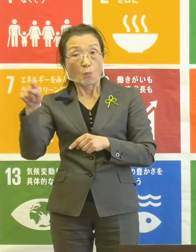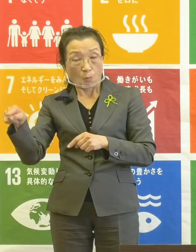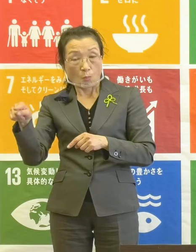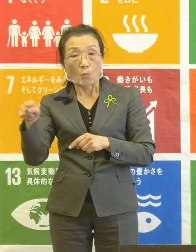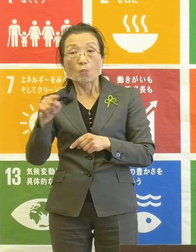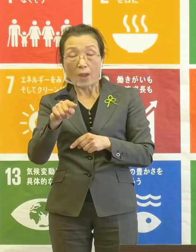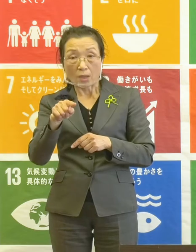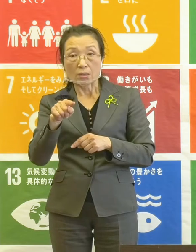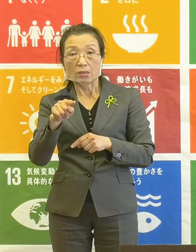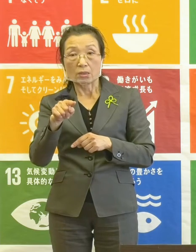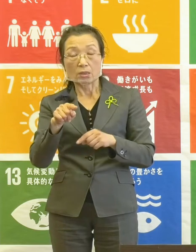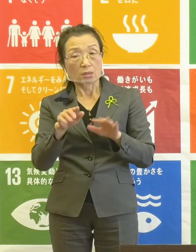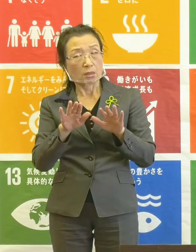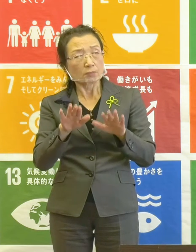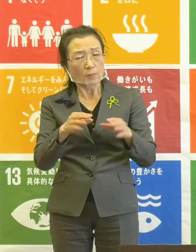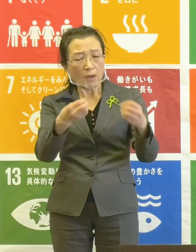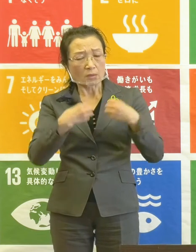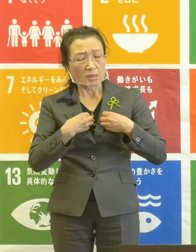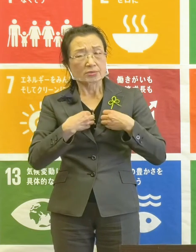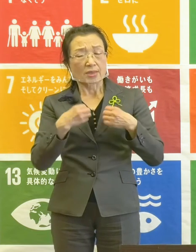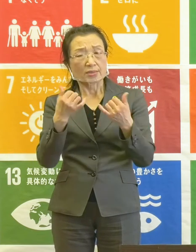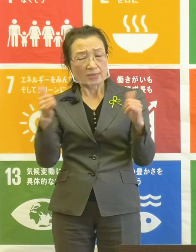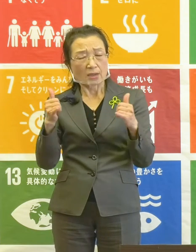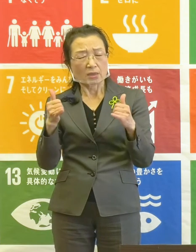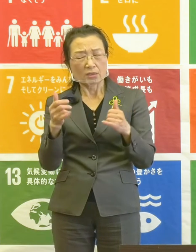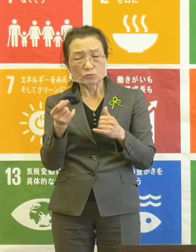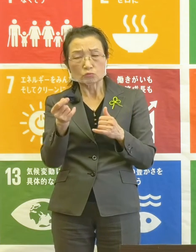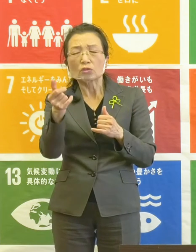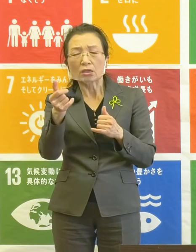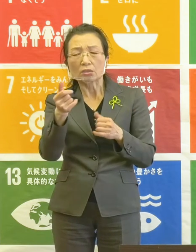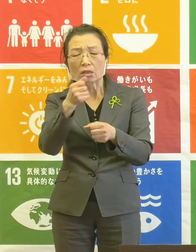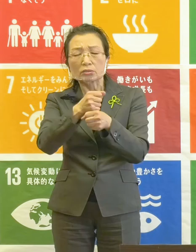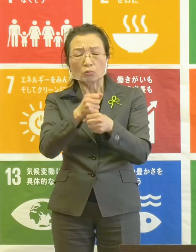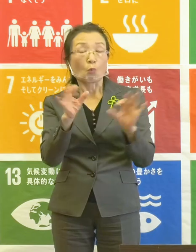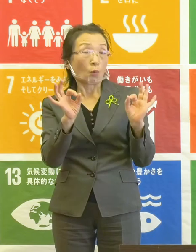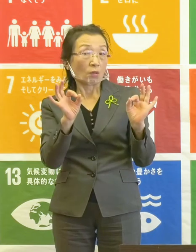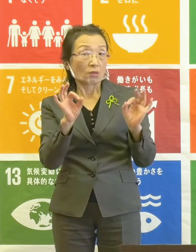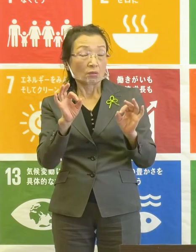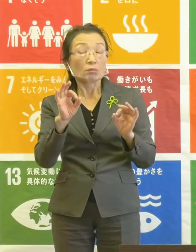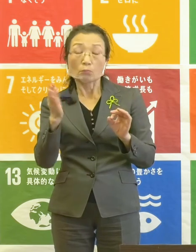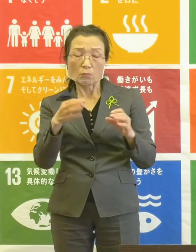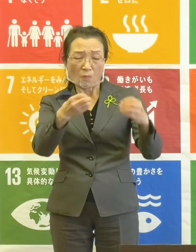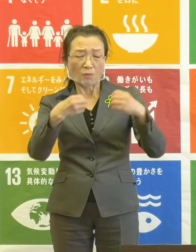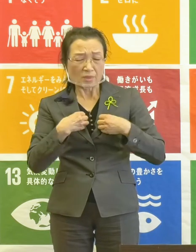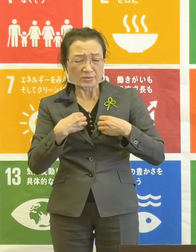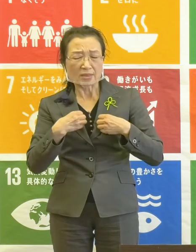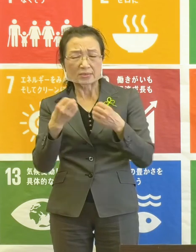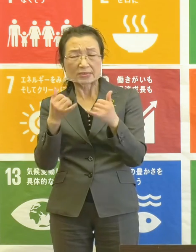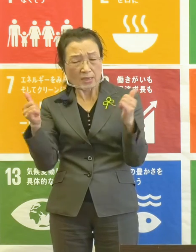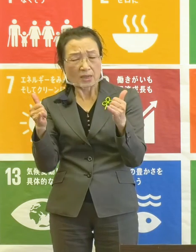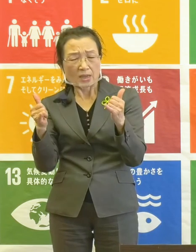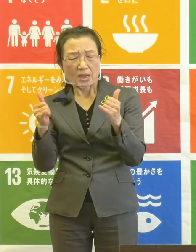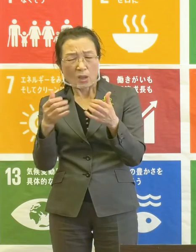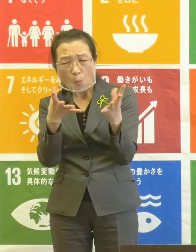に今は感染者数が少ないから事業を行ってもよい、感染者が多いから自粛をしてほしい、